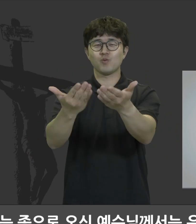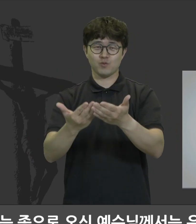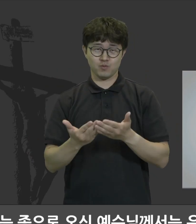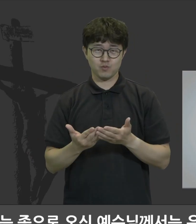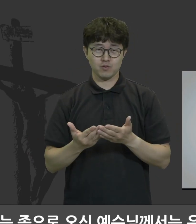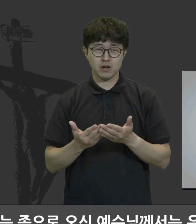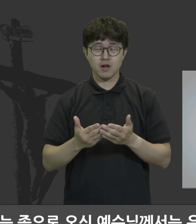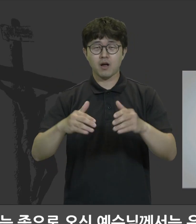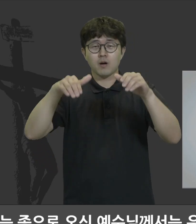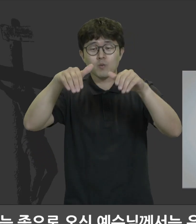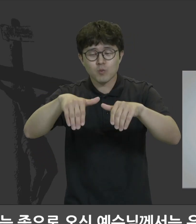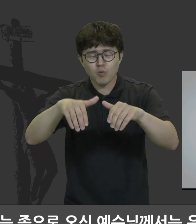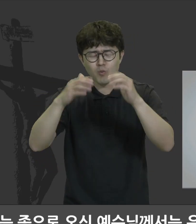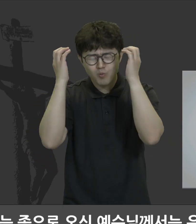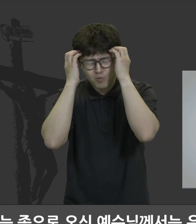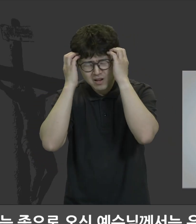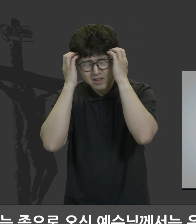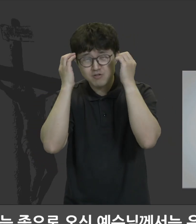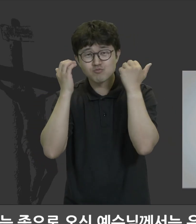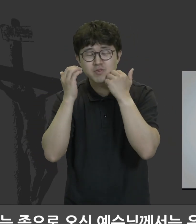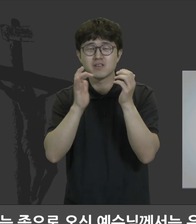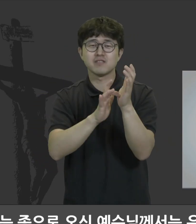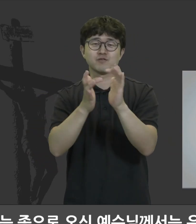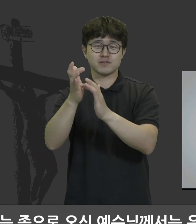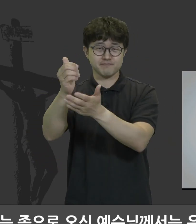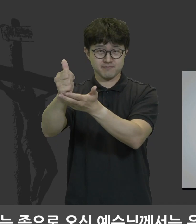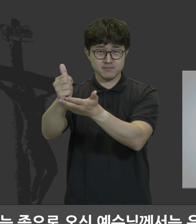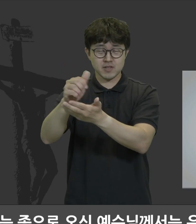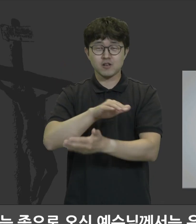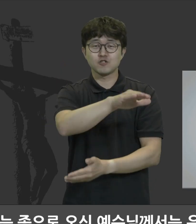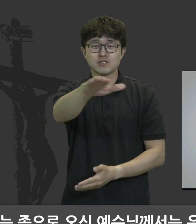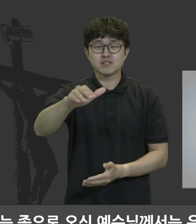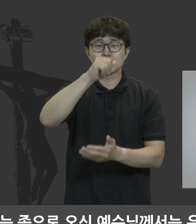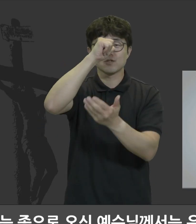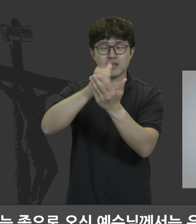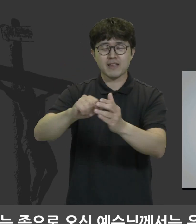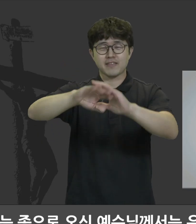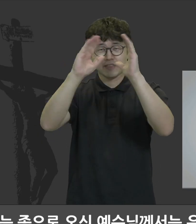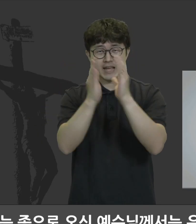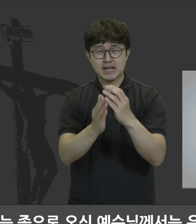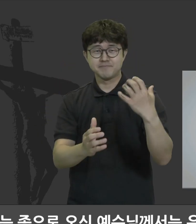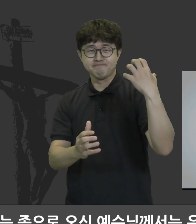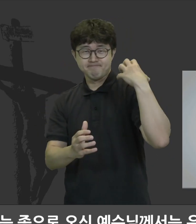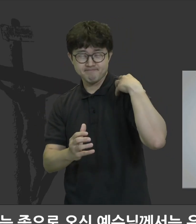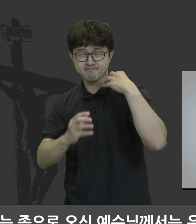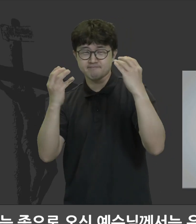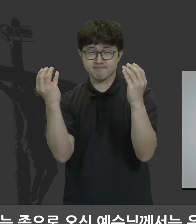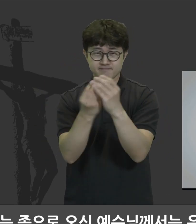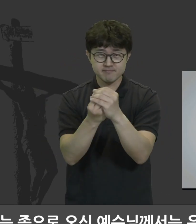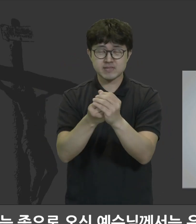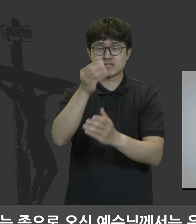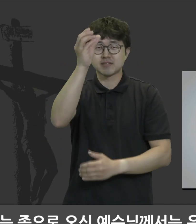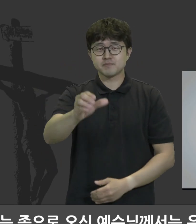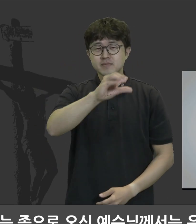종으로 오신 예수님께서는 우리의 모든 죄악을 대신 지시고 우리가 받아야 할 멸시와